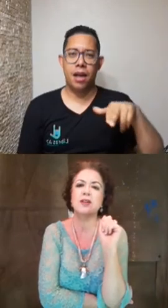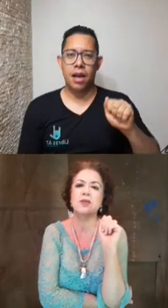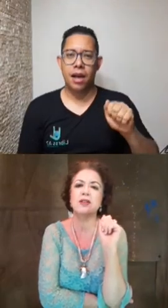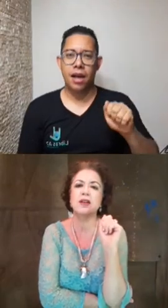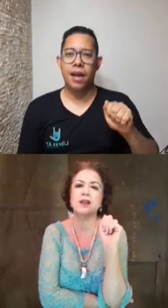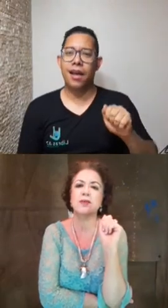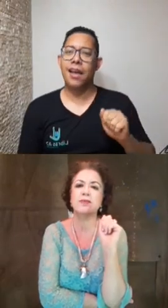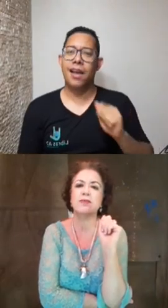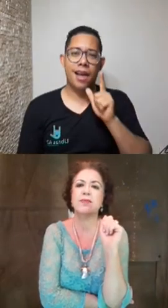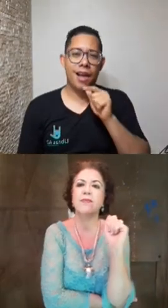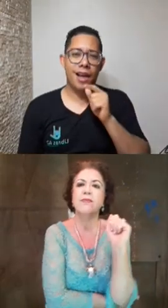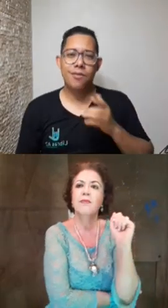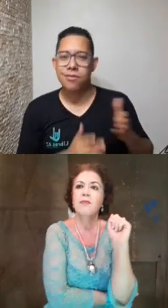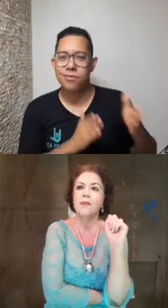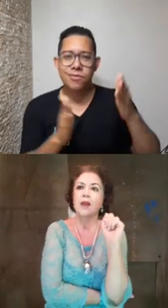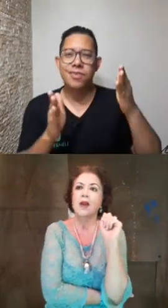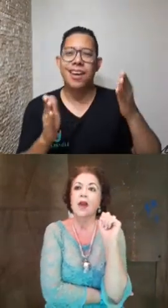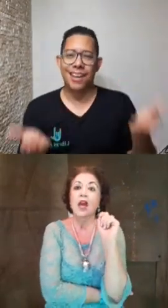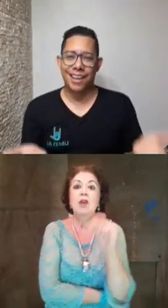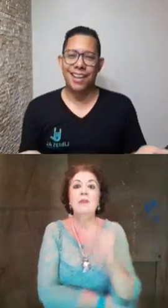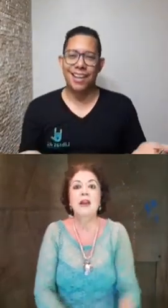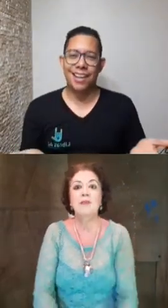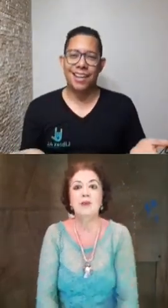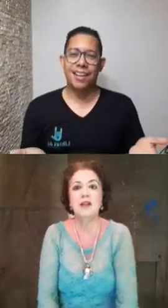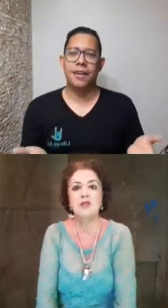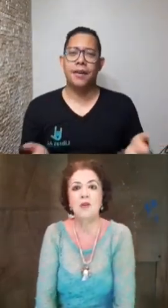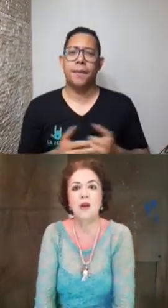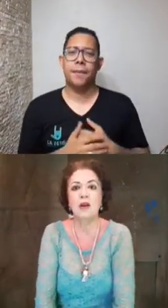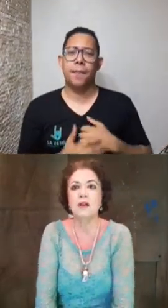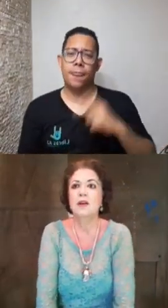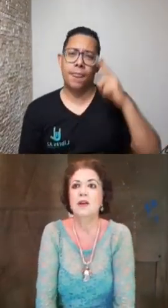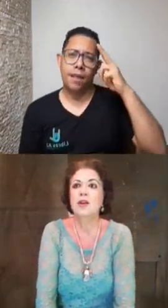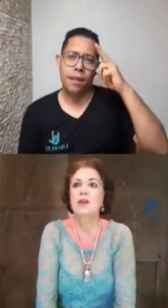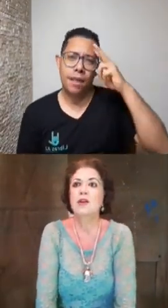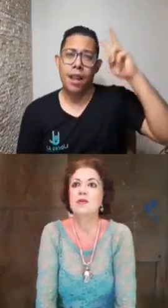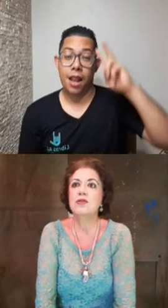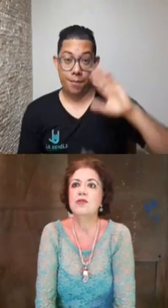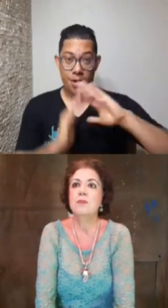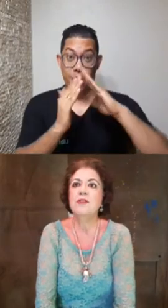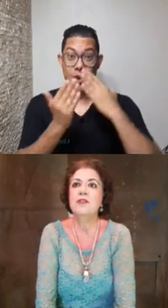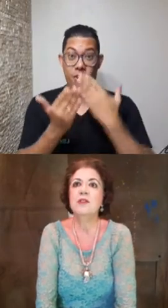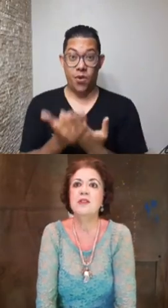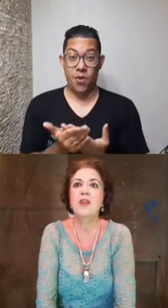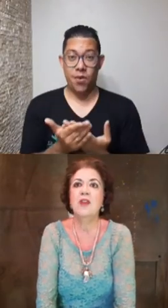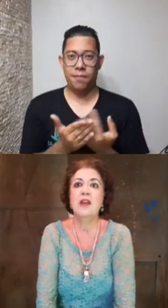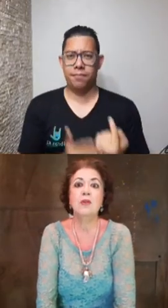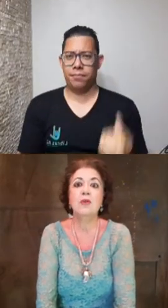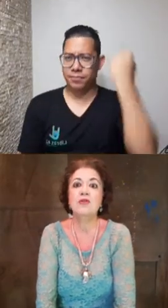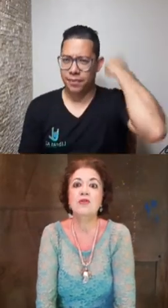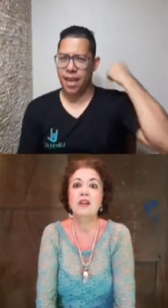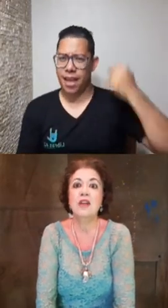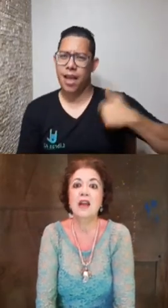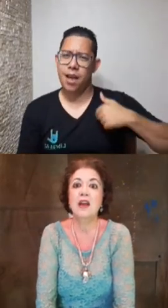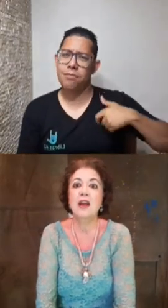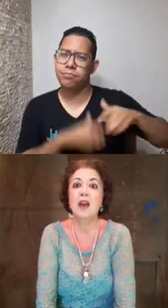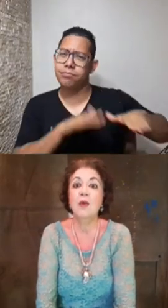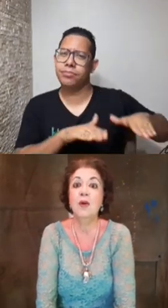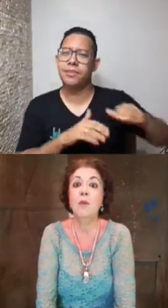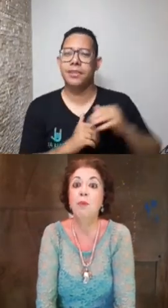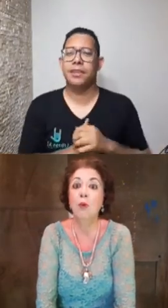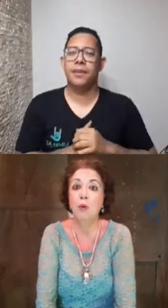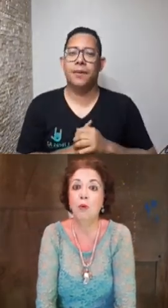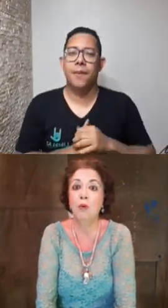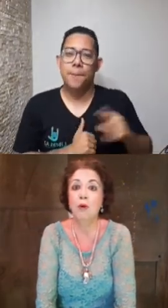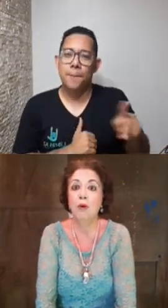chega no oceano. Eu me lembro na escola que os professores falavam que o Rio Tietê é um